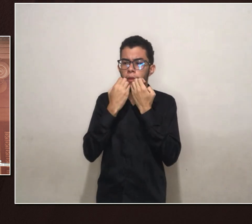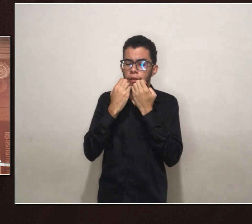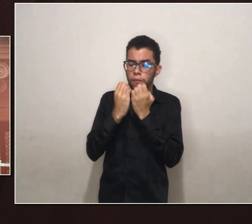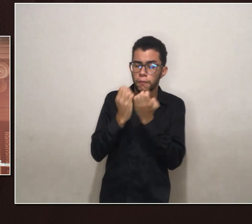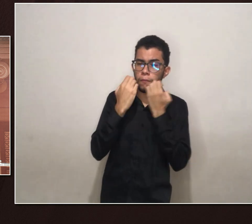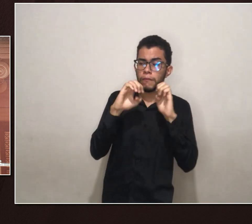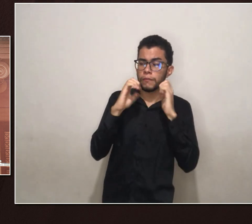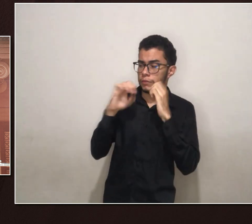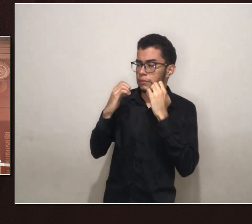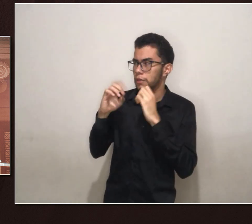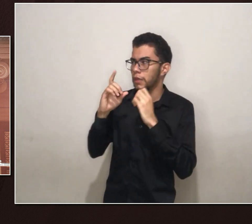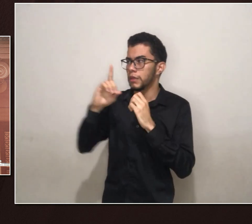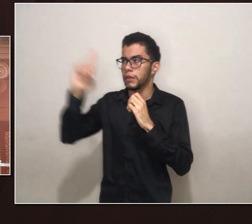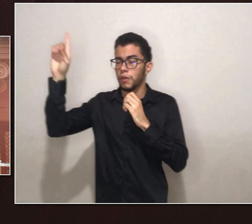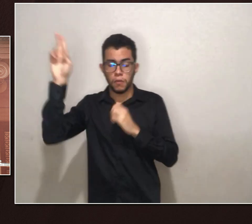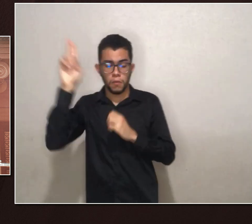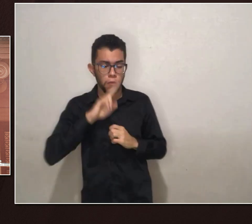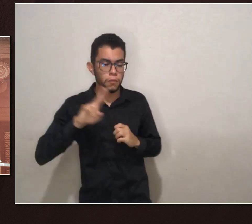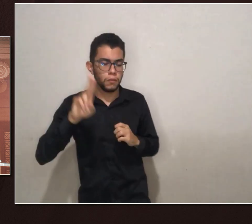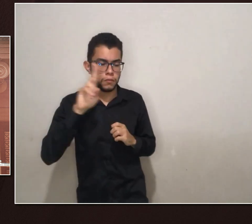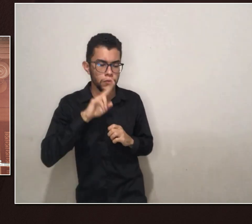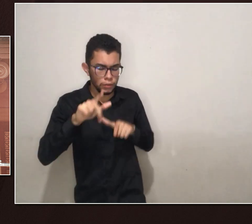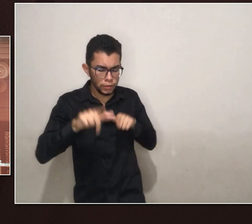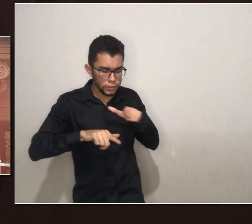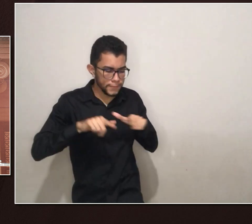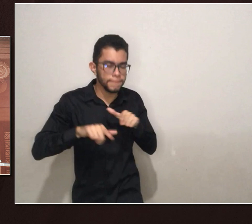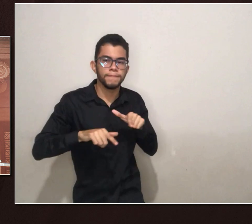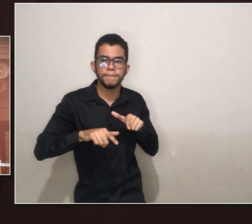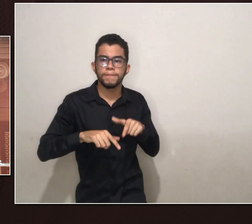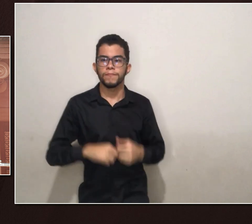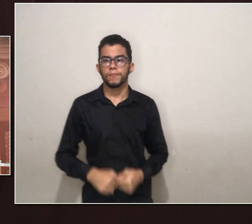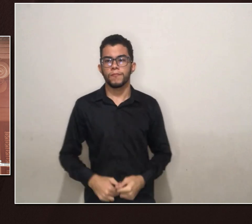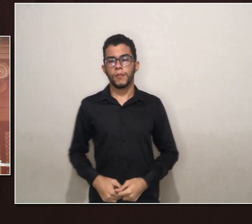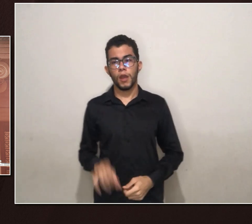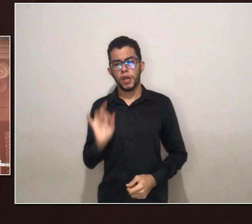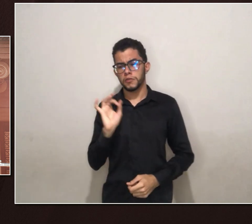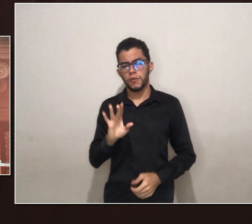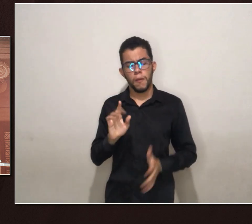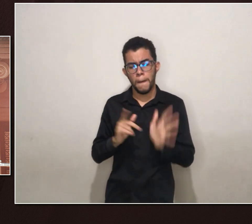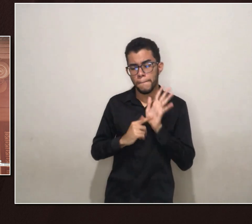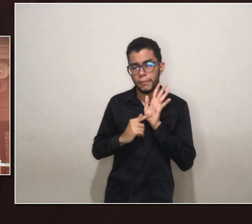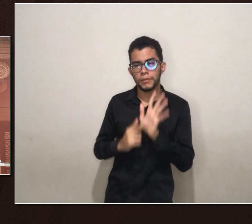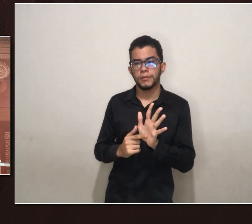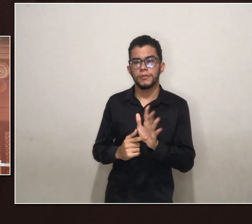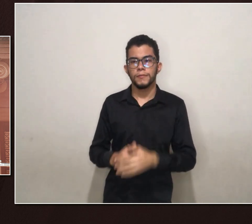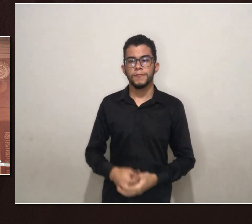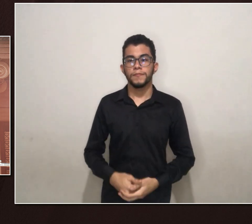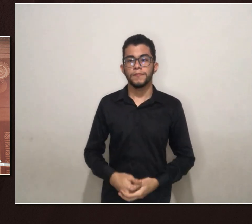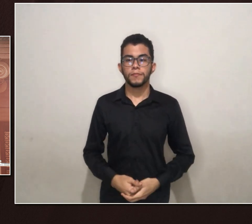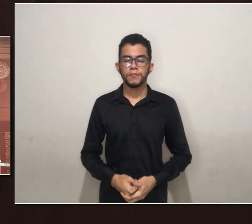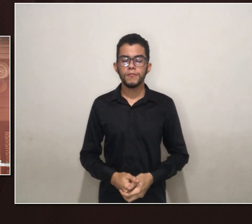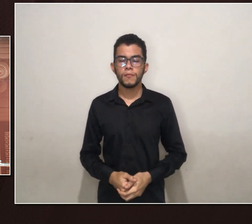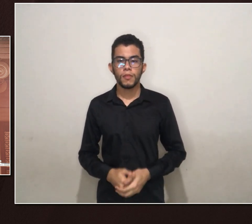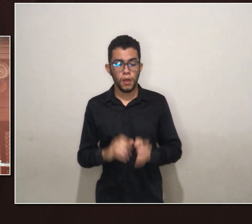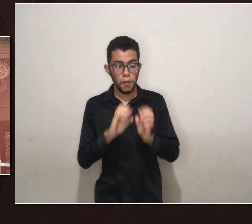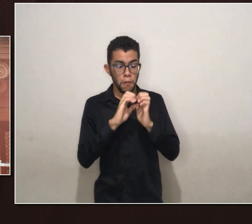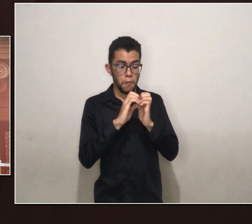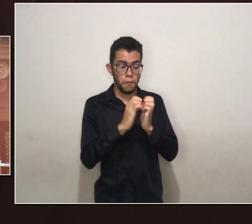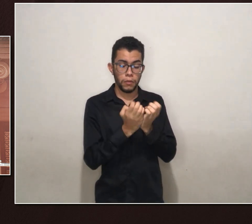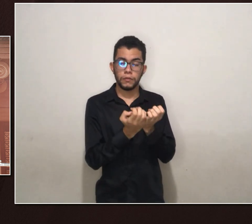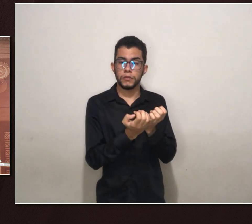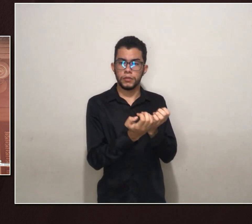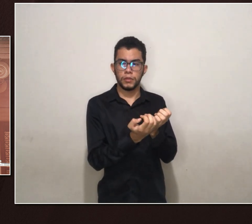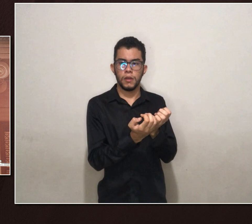já disse que o Evangelho é que nem um leão na jaula. Se você abrir a porta da jaula e